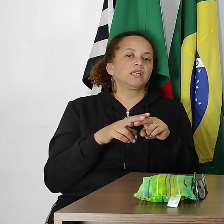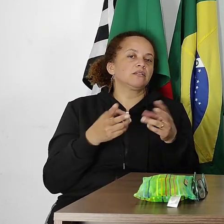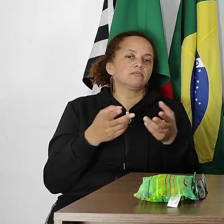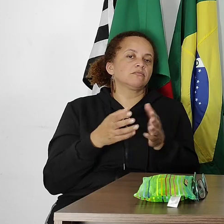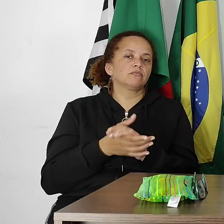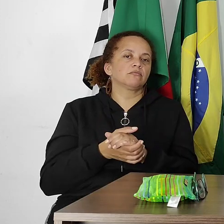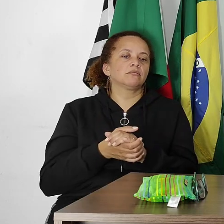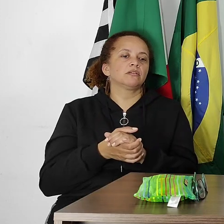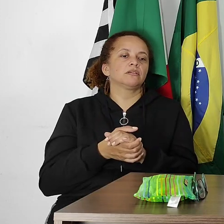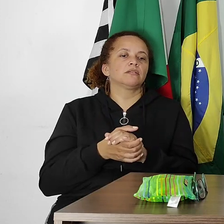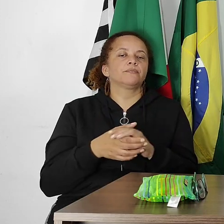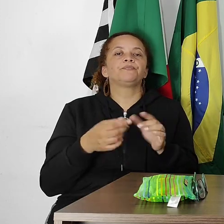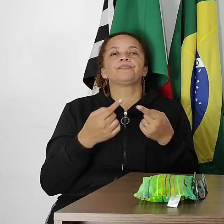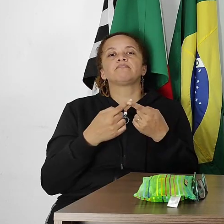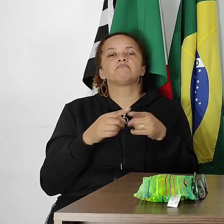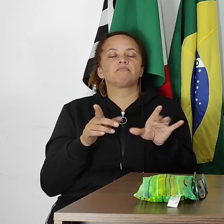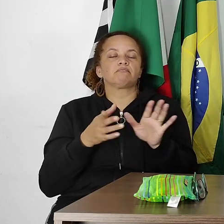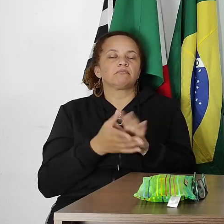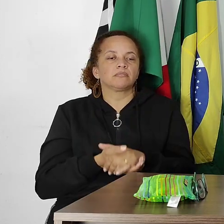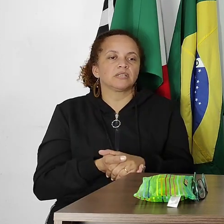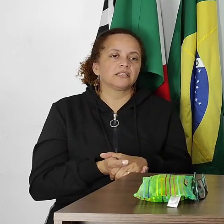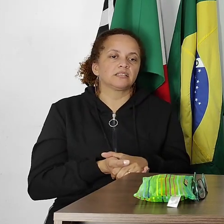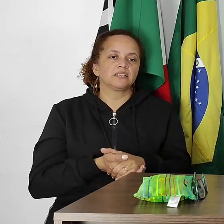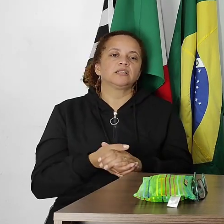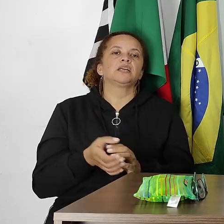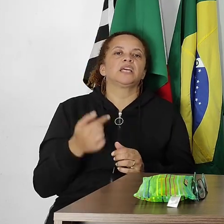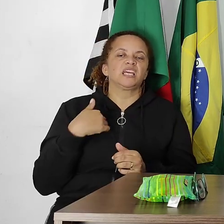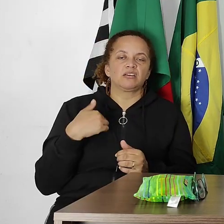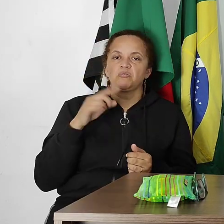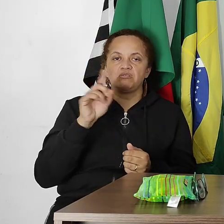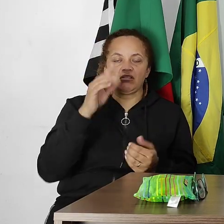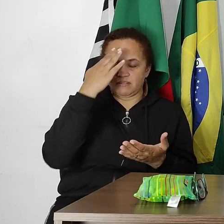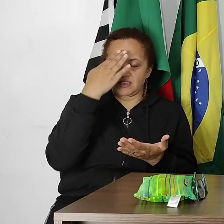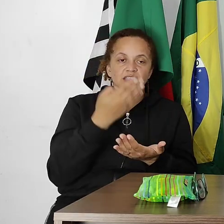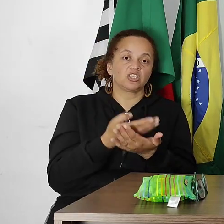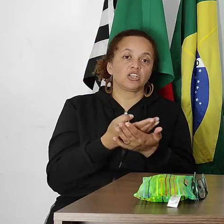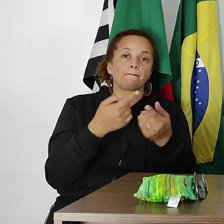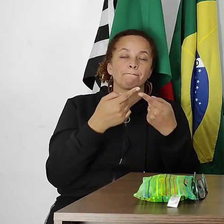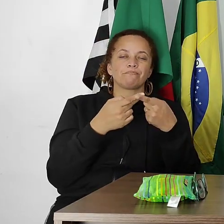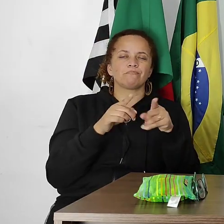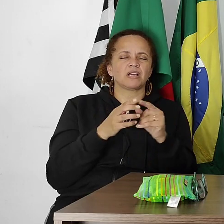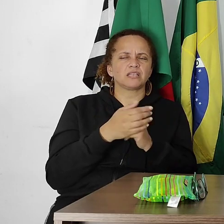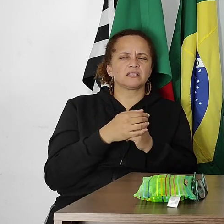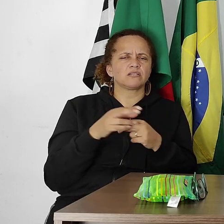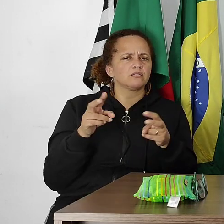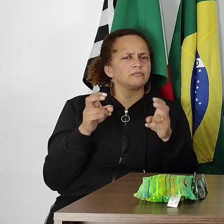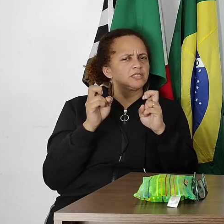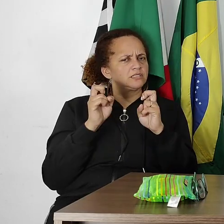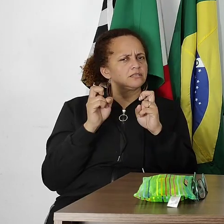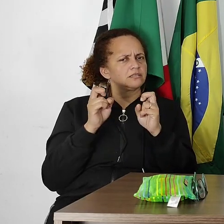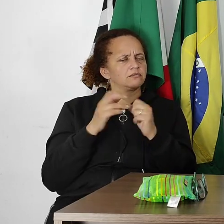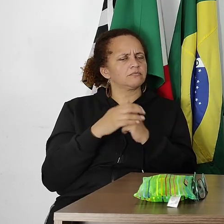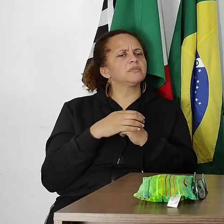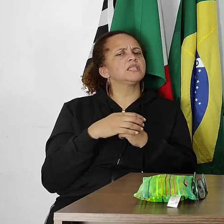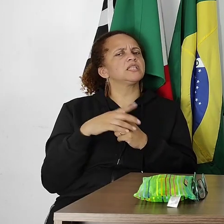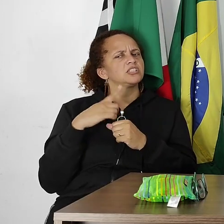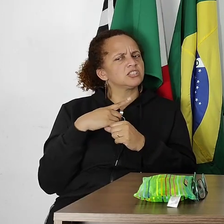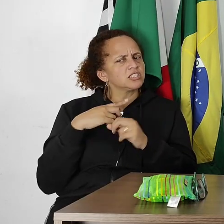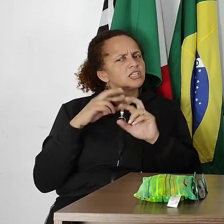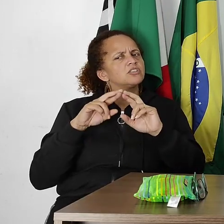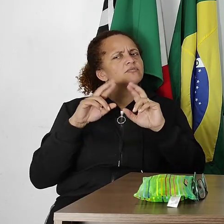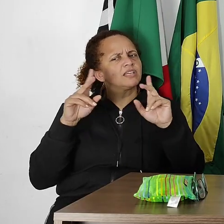comecei a ver os frutos que ele estava dando, né? As mudanças que ele estava tendo, né? E eu falei, não, eu vou assistir. E